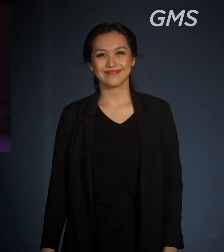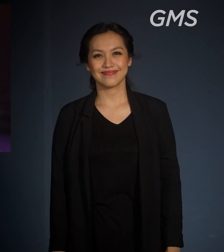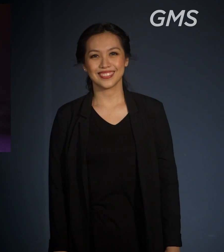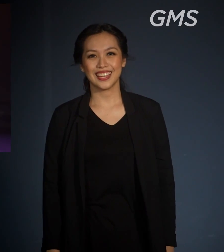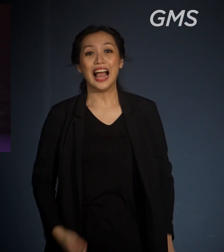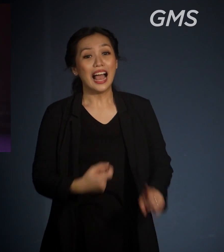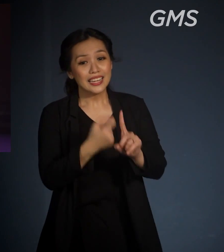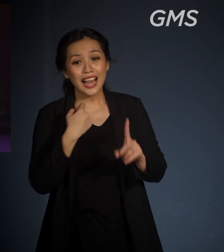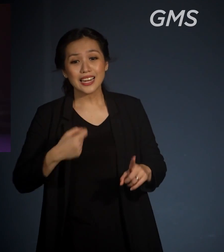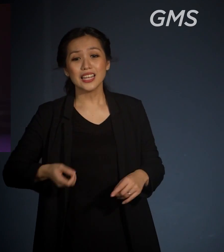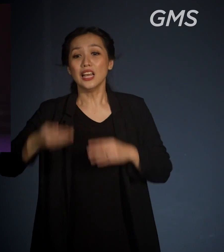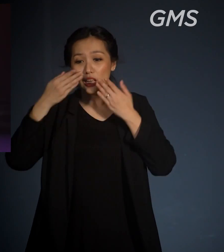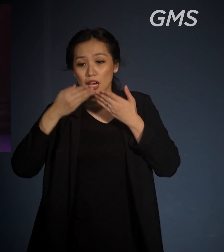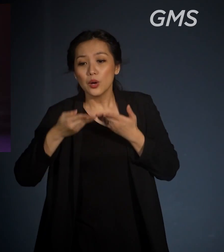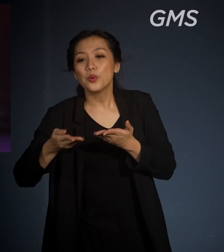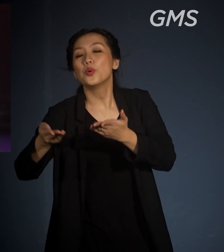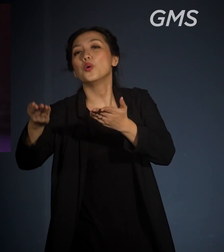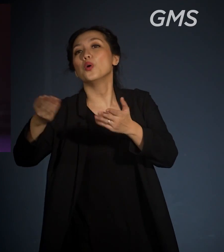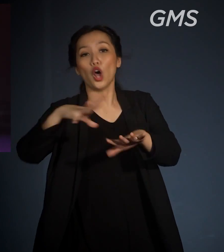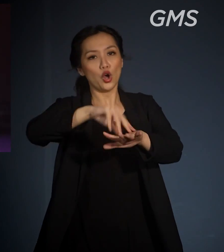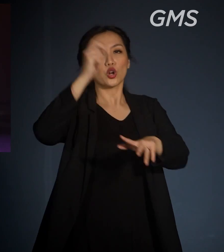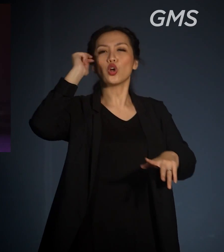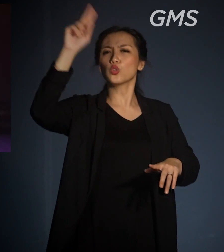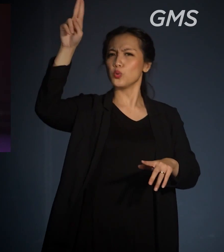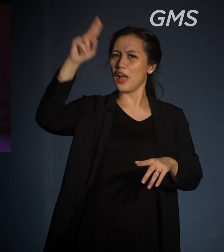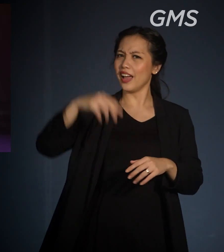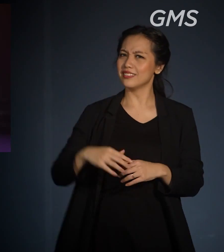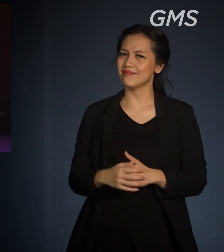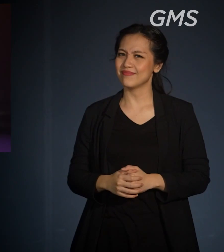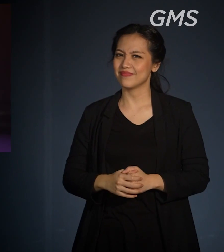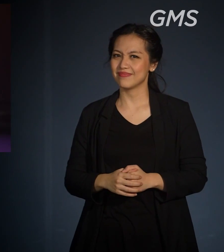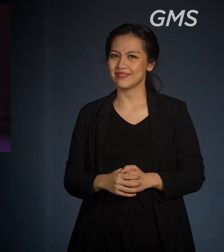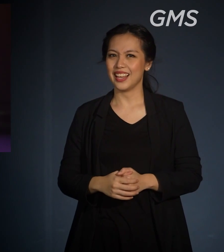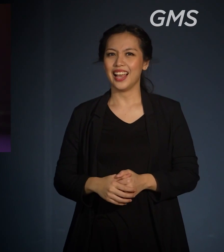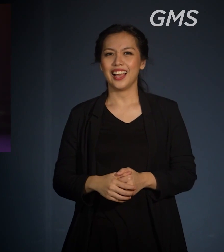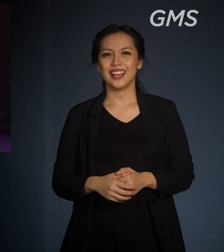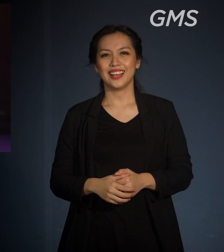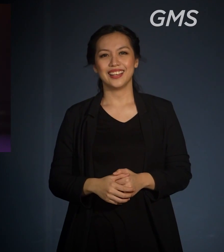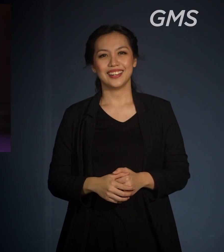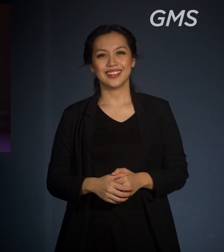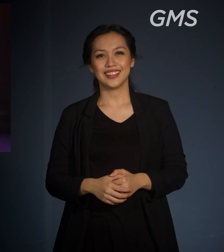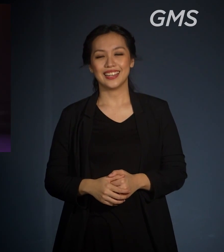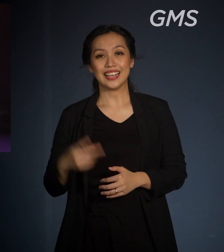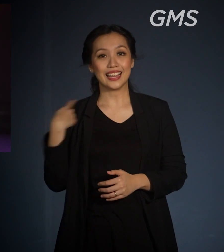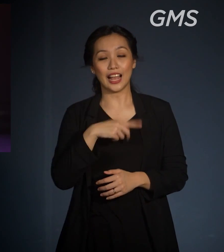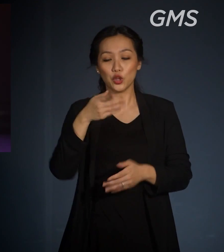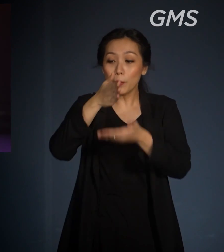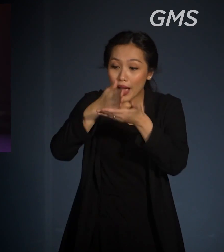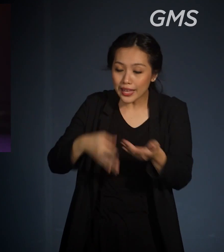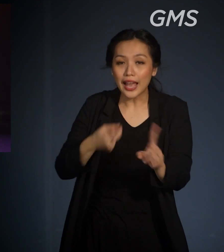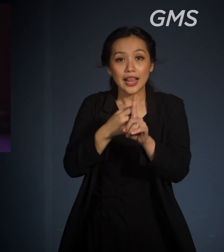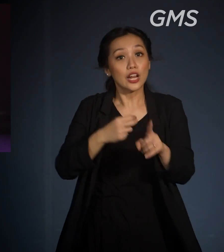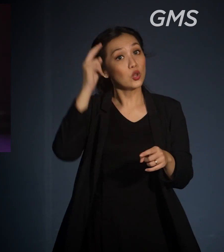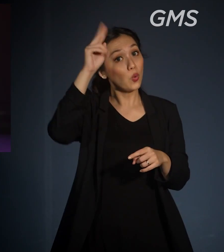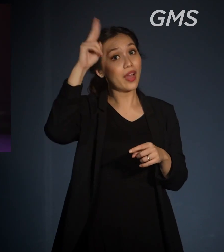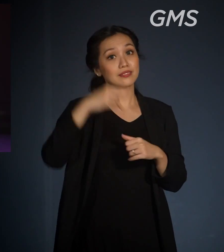Allah sendiri. Kita ini diciptakan dari komposisinya Allah sendiri. Itulah sebabnya kita